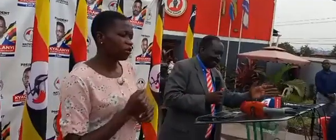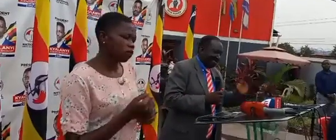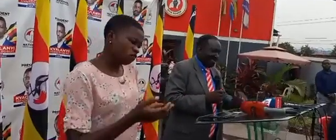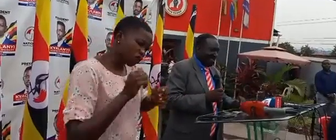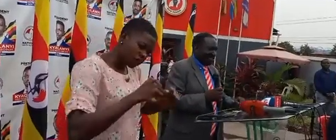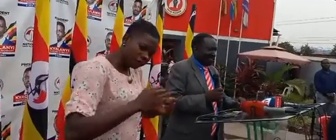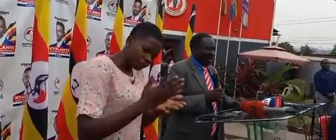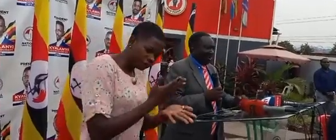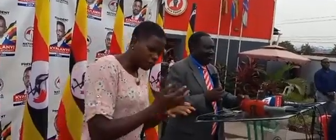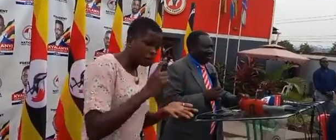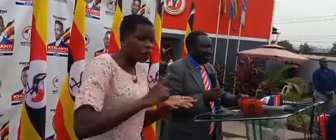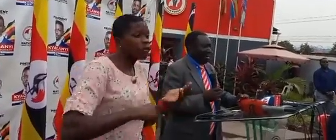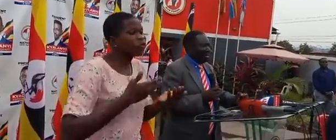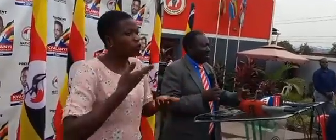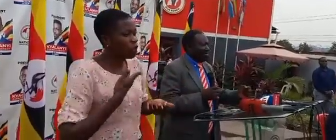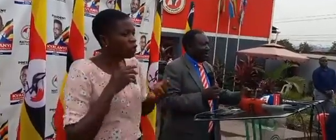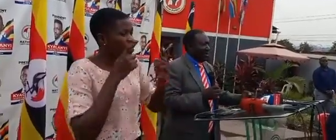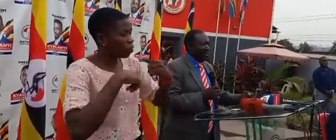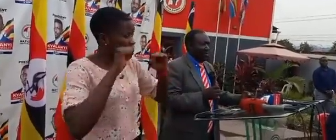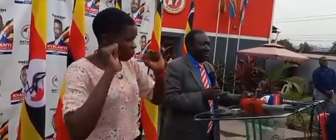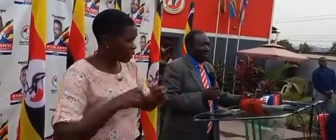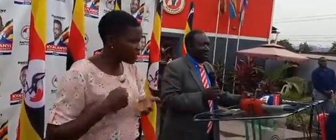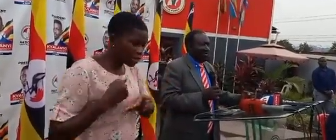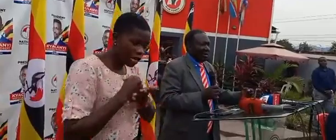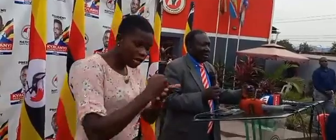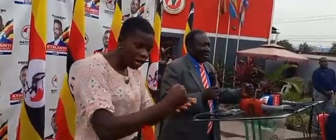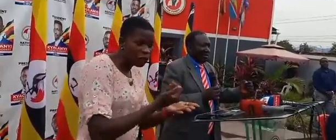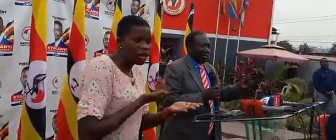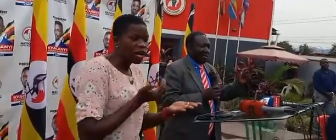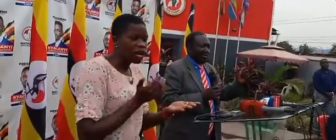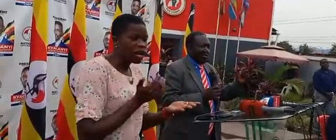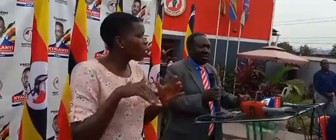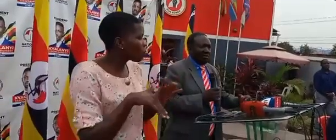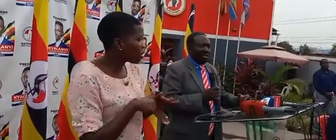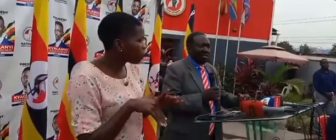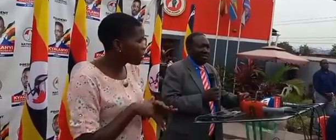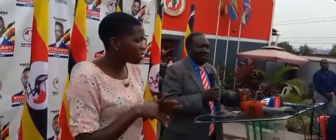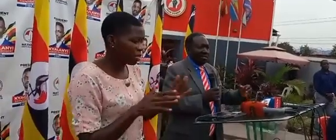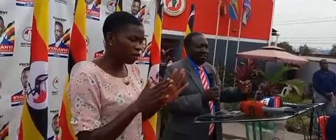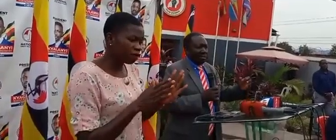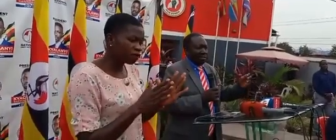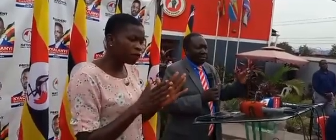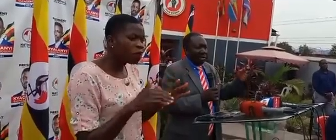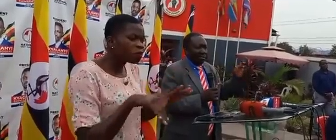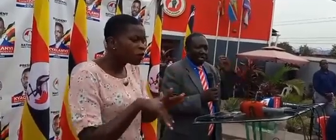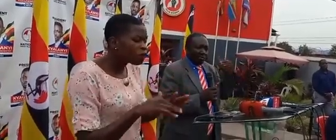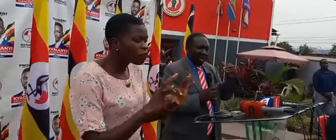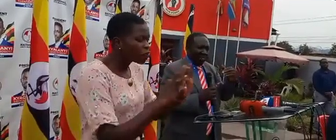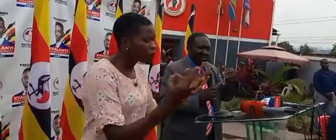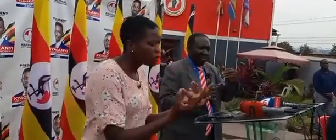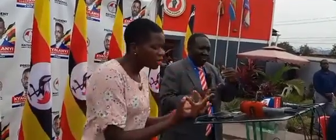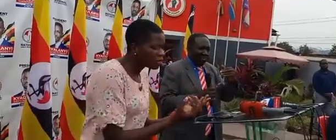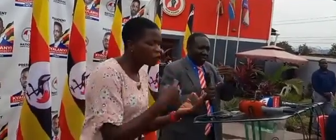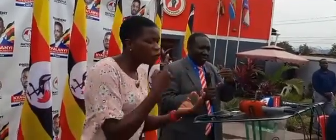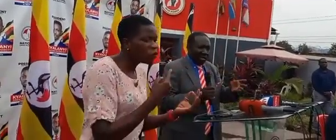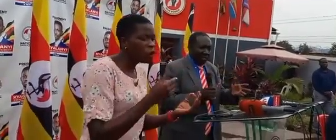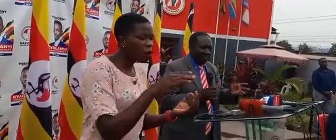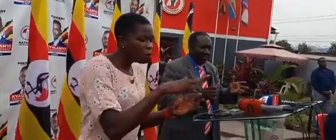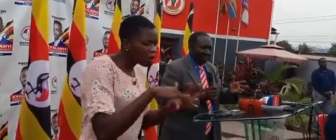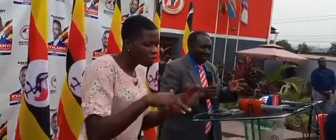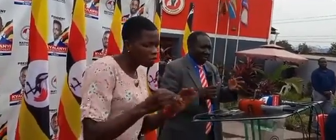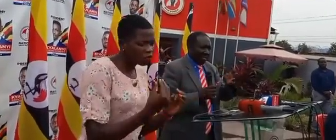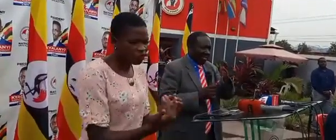ogw'obugabirizi tuyambe banaffe amakaka abanaffe bano abali n'abantu baabwe mu